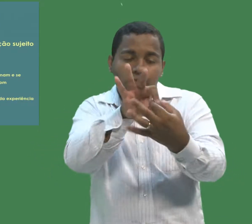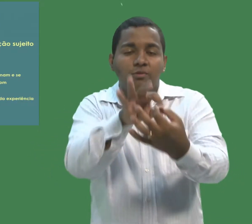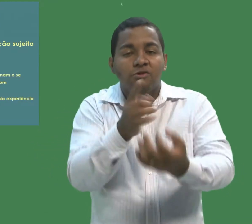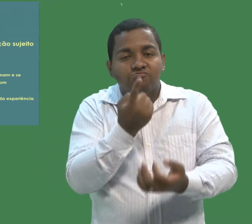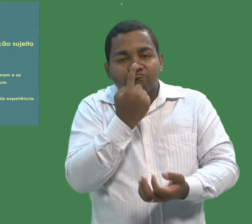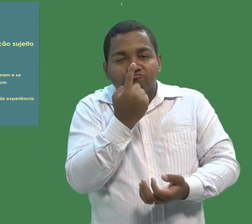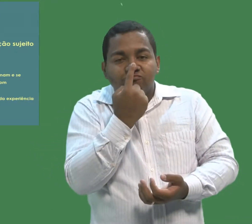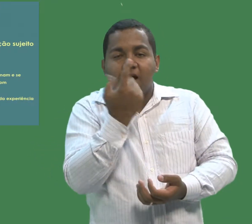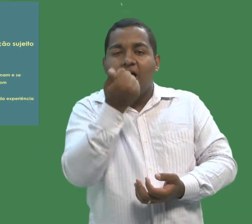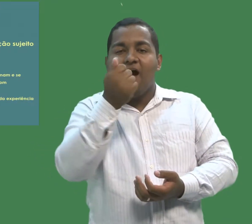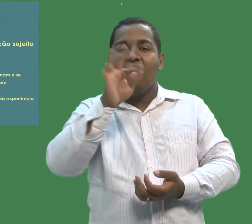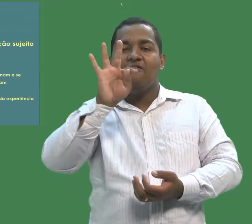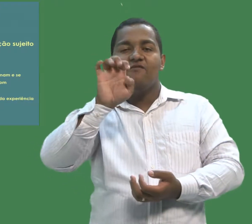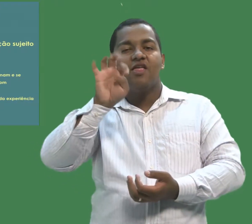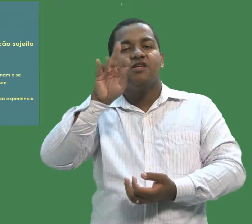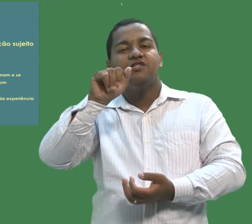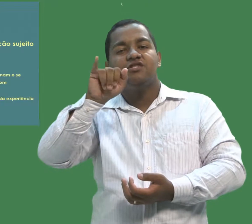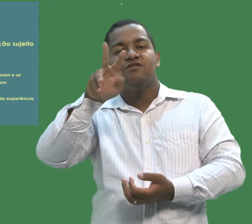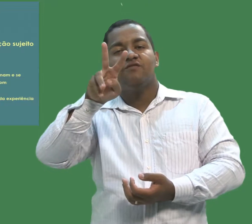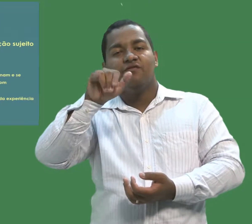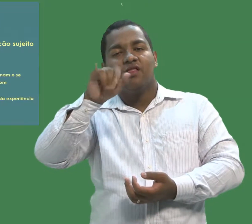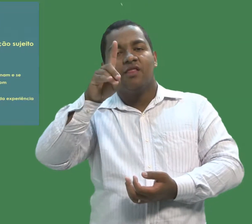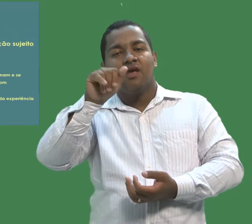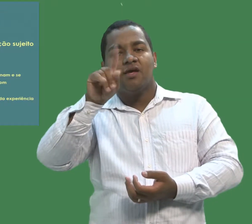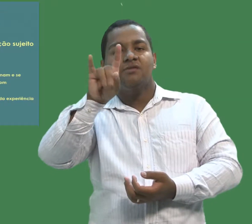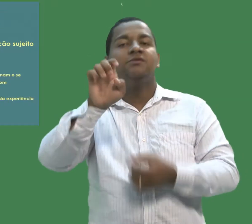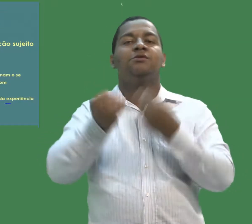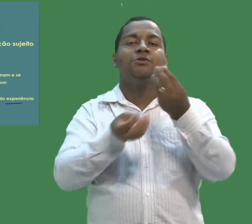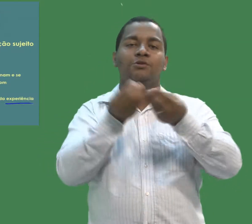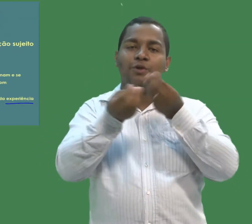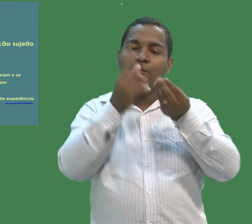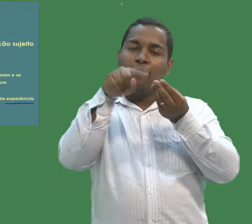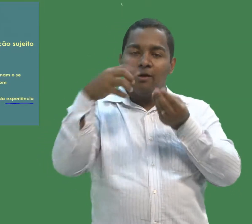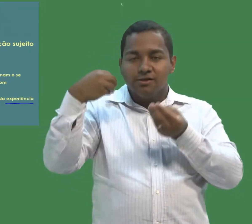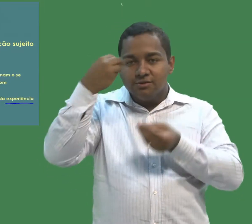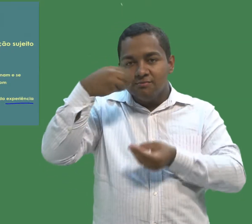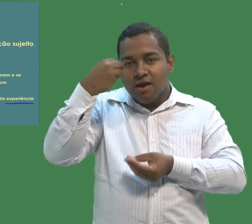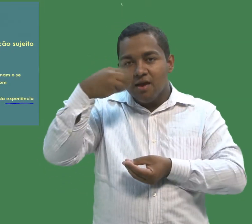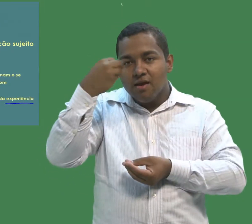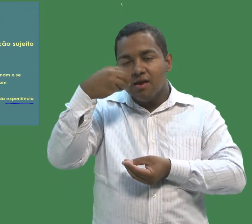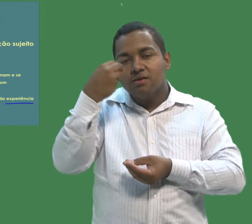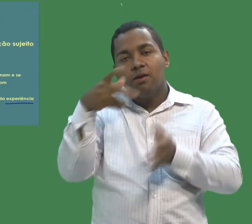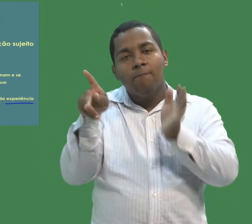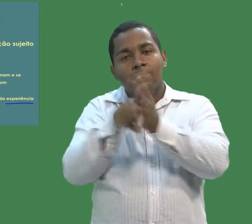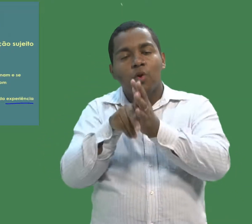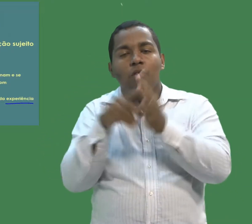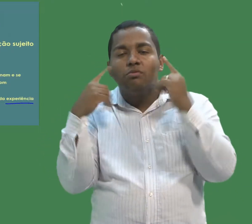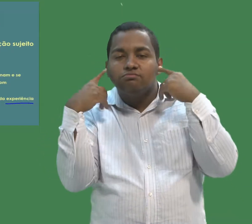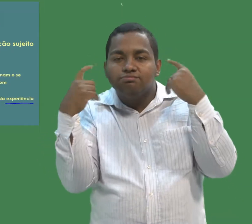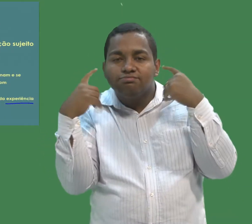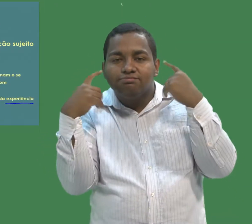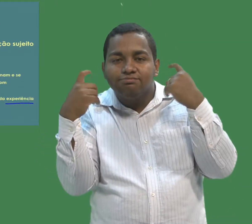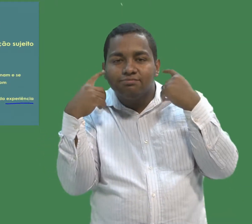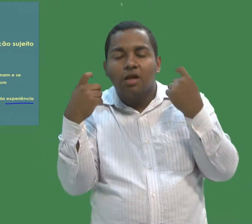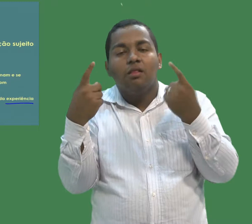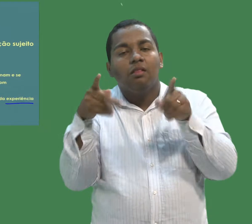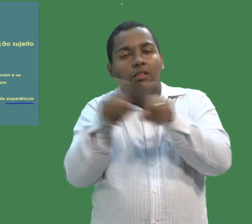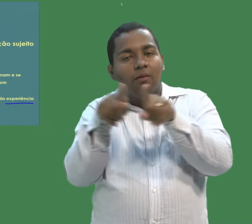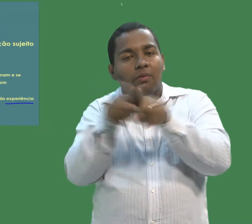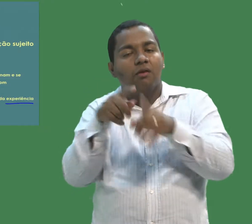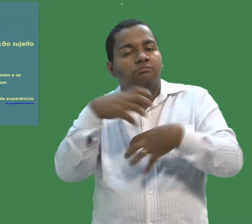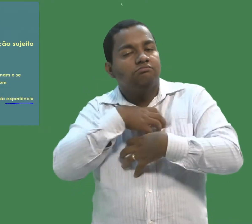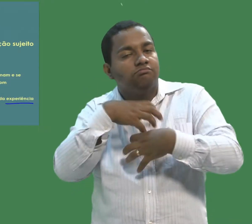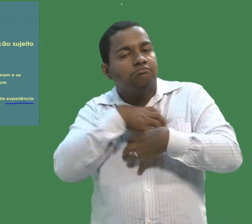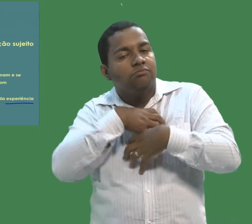inteligência. E essa aqui, por sua vez, vai acontecer também através da experiência sensorial e também através da razão.